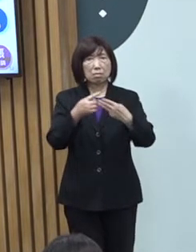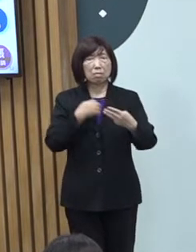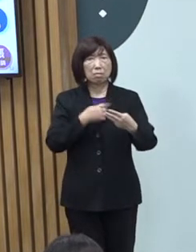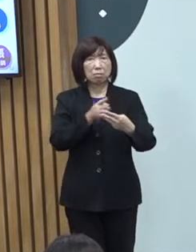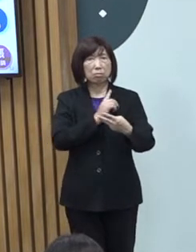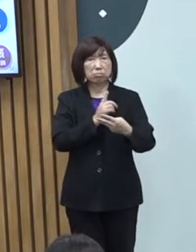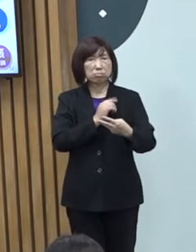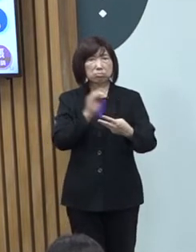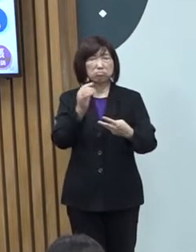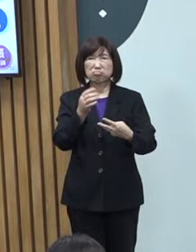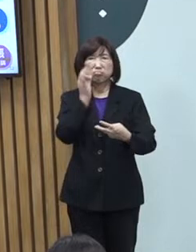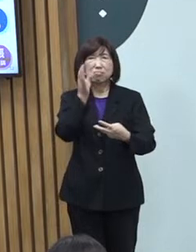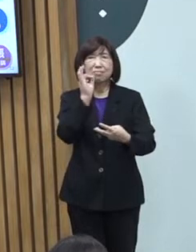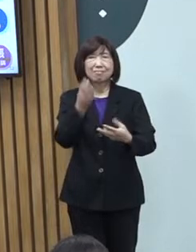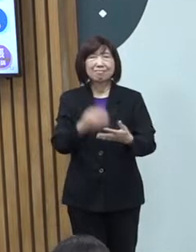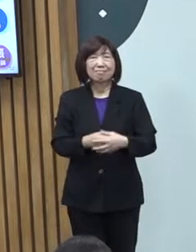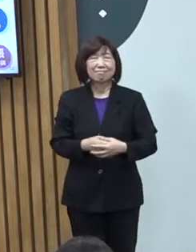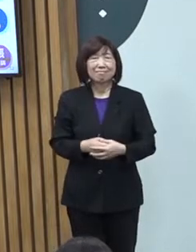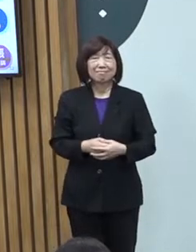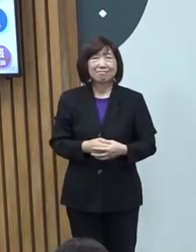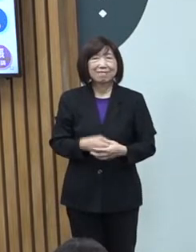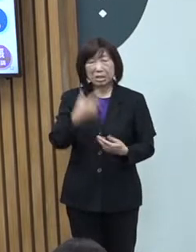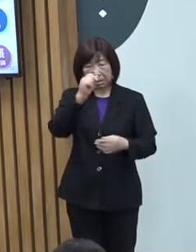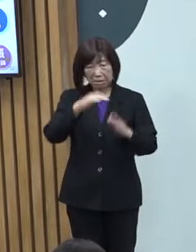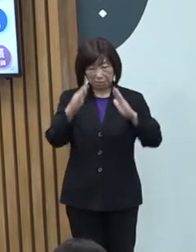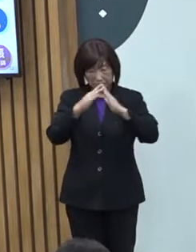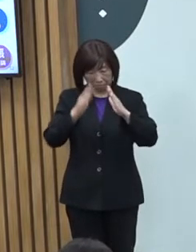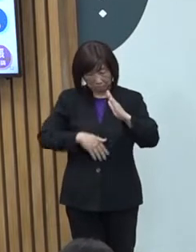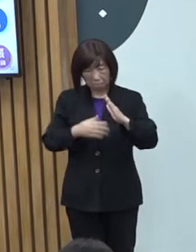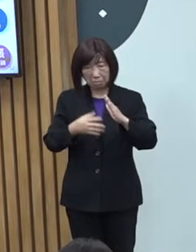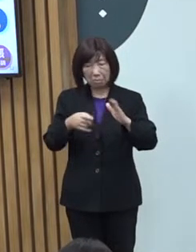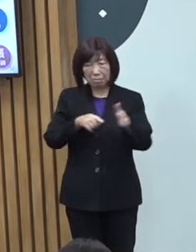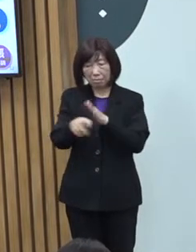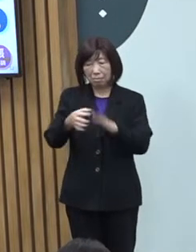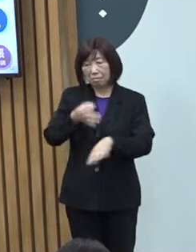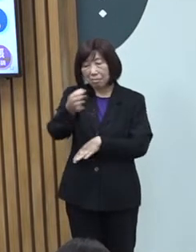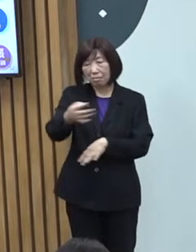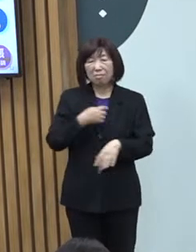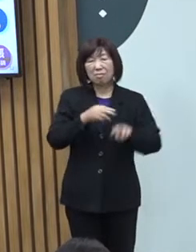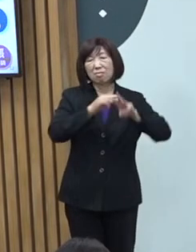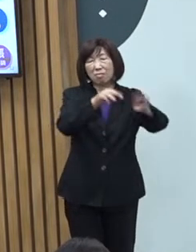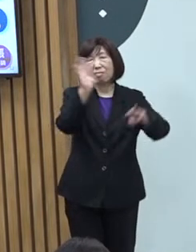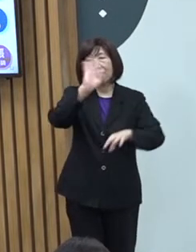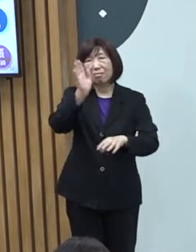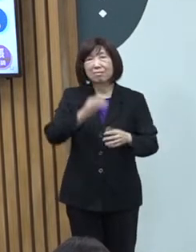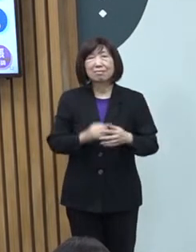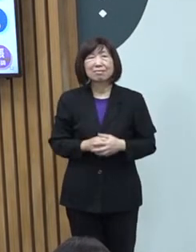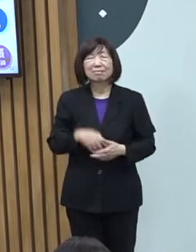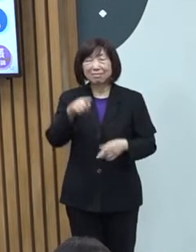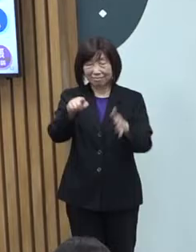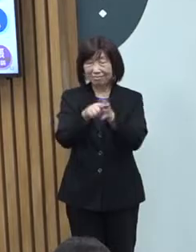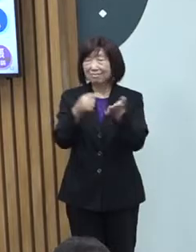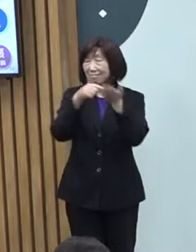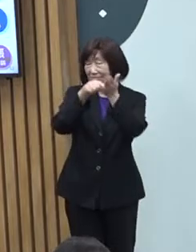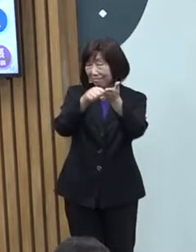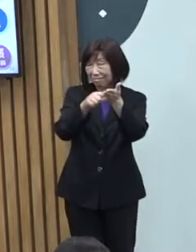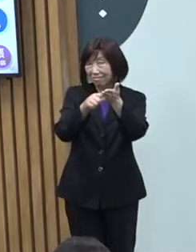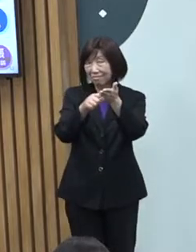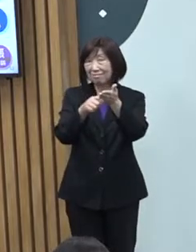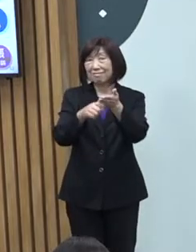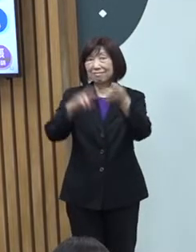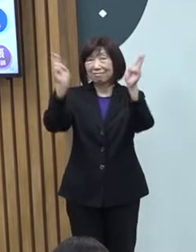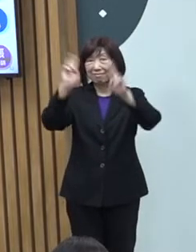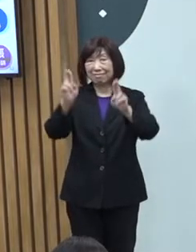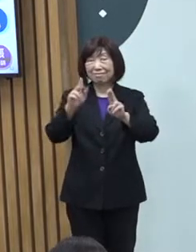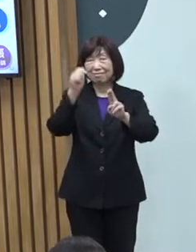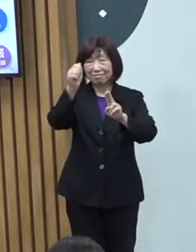的，他就喜欢说是不是有什么在家就可以缴税的方式呢，那这个车主呢他就可以申请这个电子